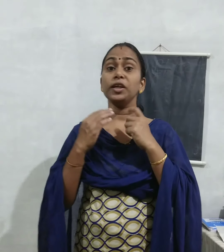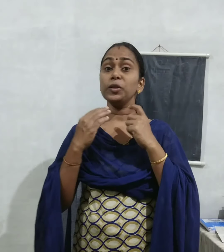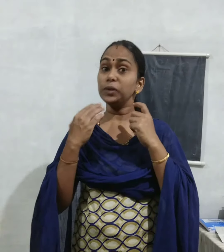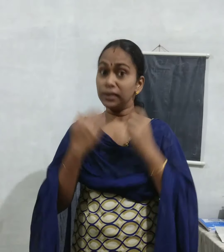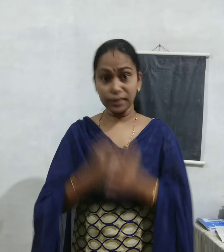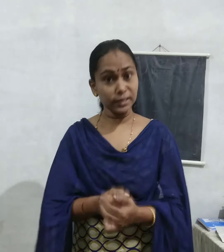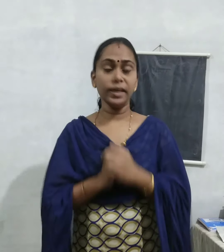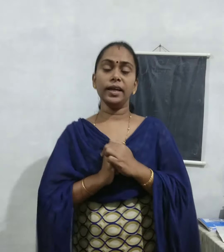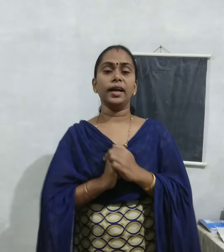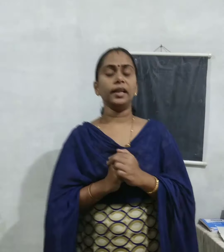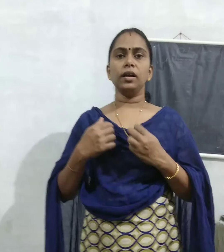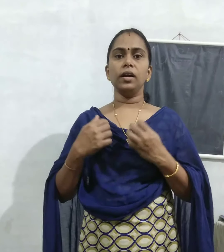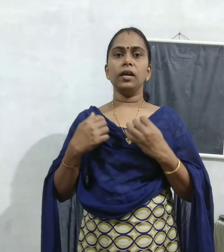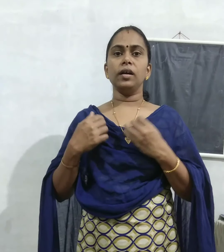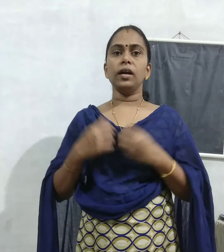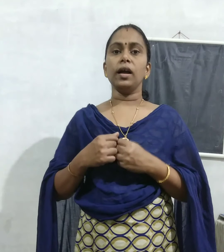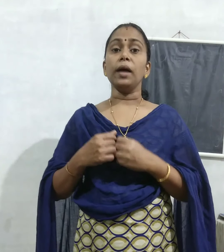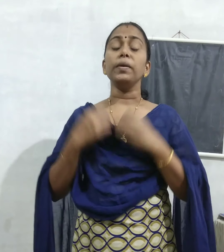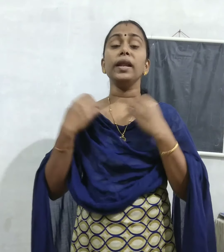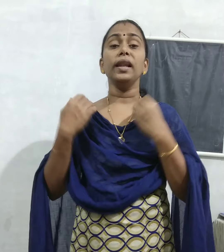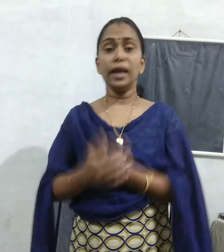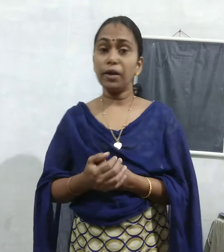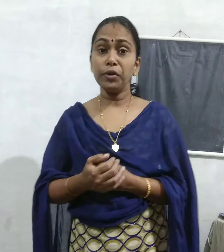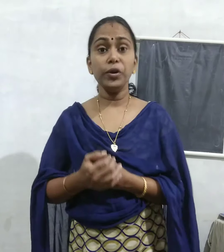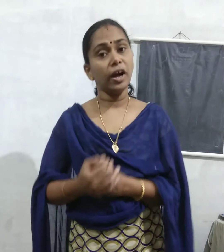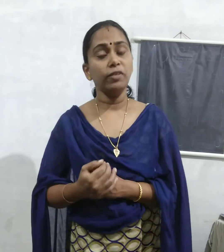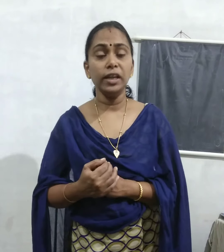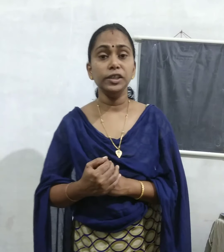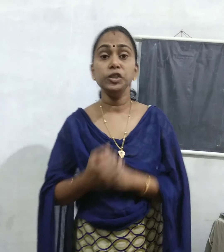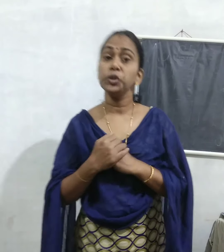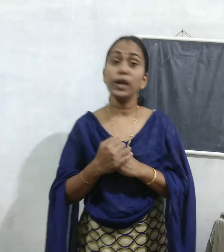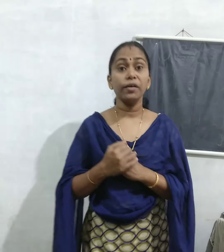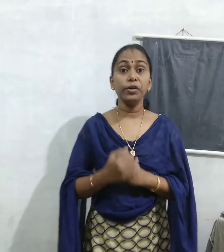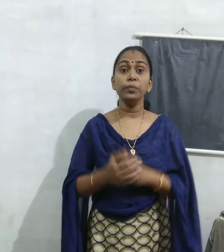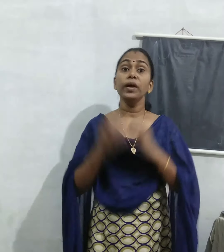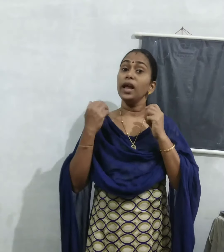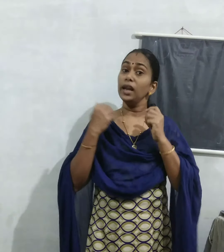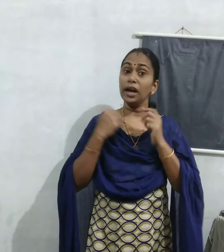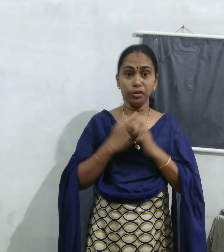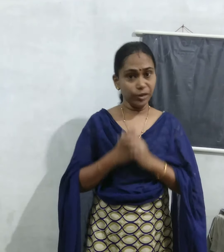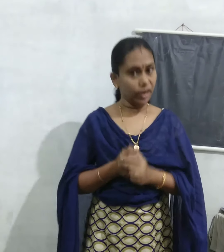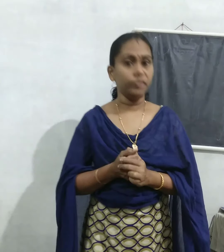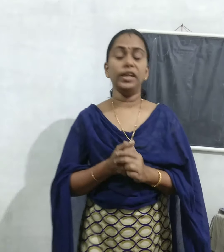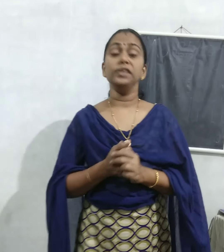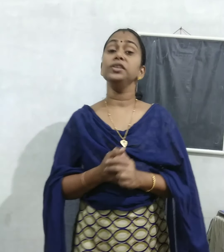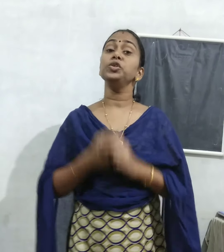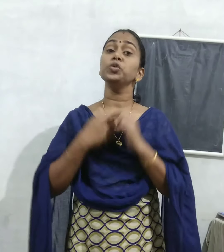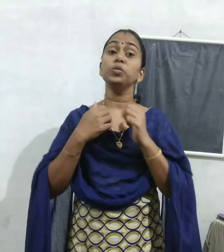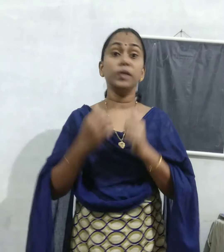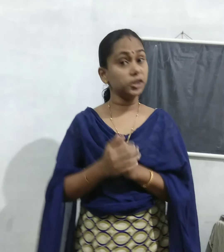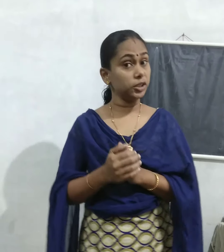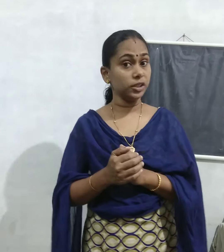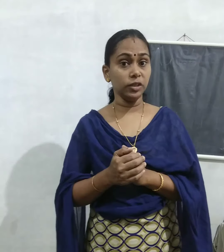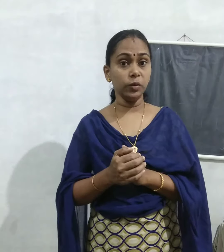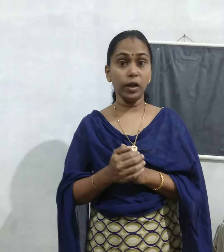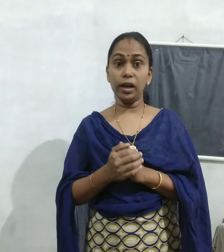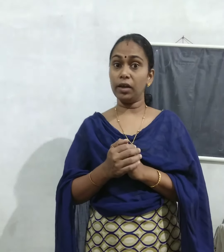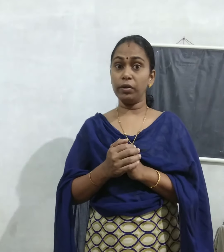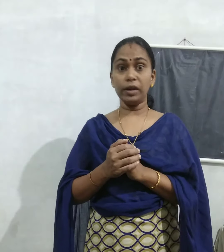അതായത് തേഴ്സ്ഡേ ആണ്. അപ്പൊ എല്ലാവരും രാവിലെ എണീച്ചു. എല്ലാവരും രാവിലെ എണീച്ചു, ബ്രഷ് ചെയ്തു. എല്ലാവരും